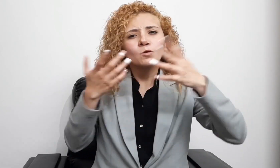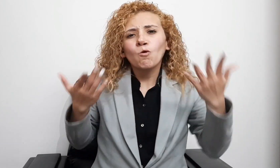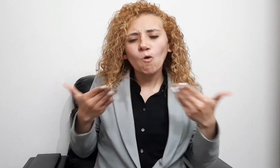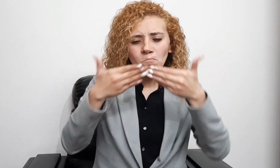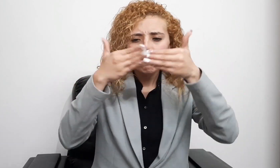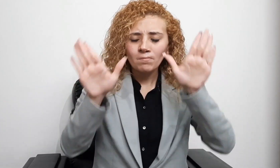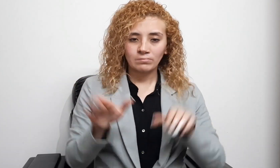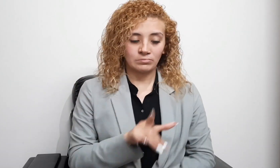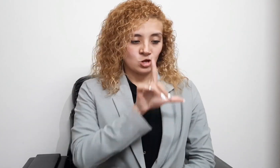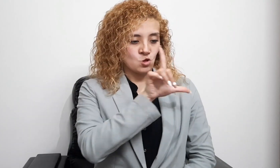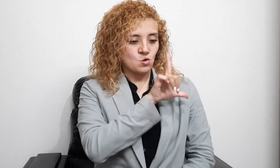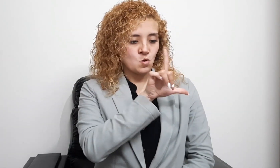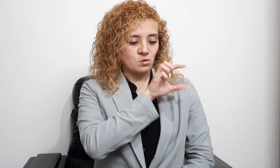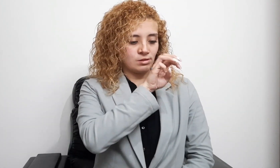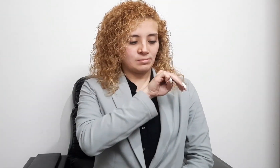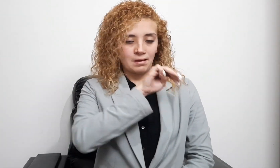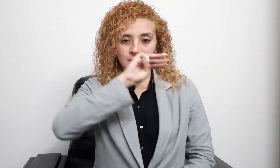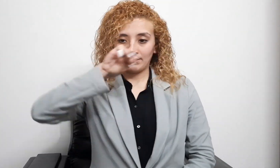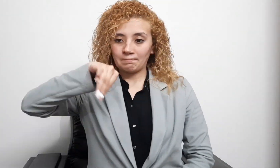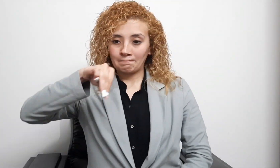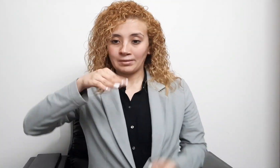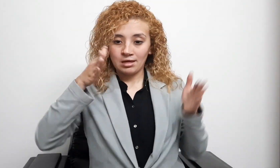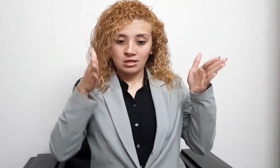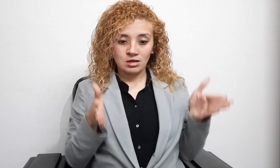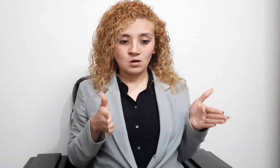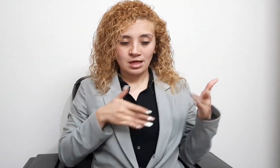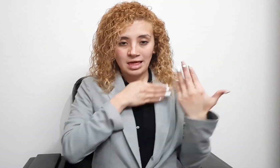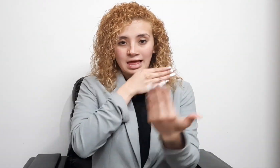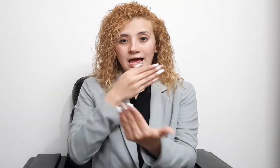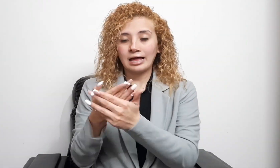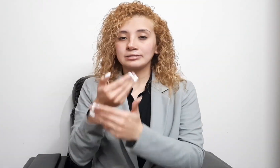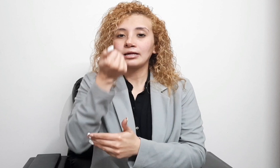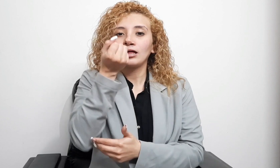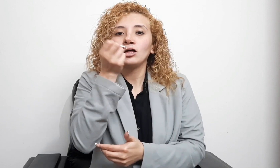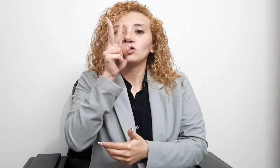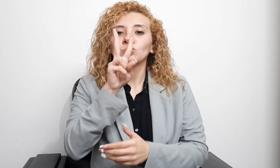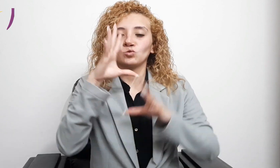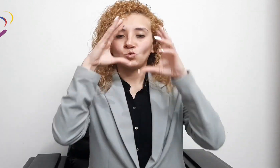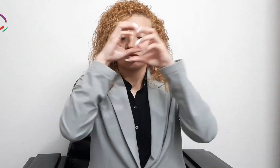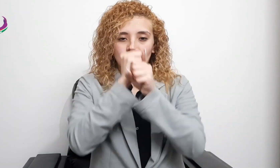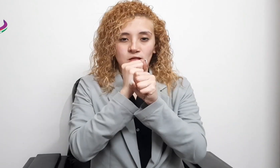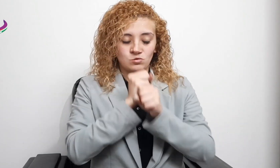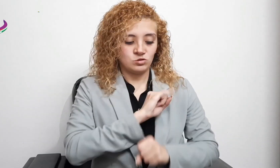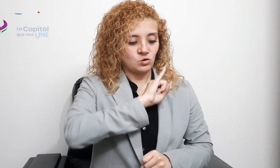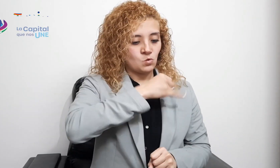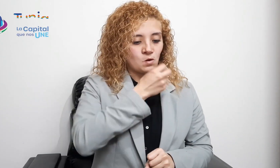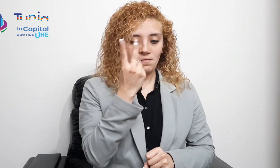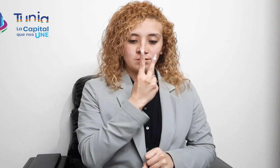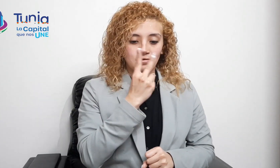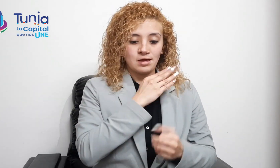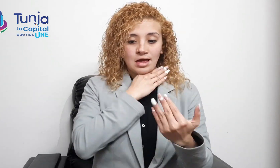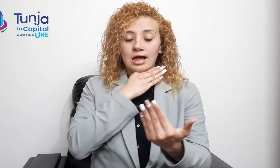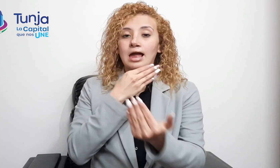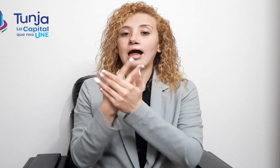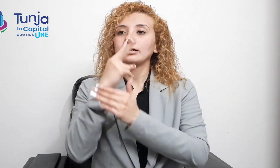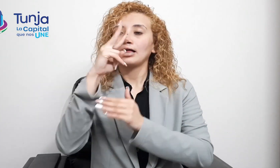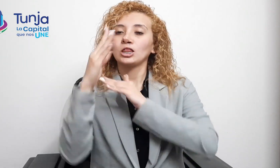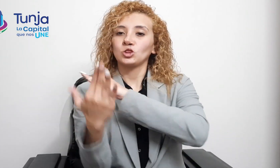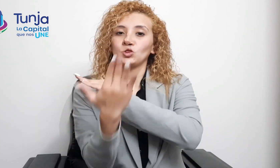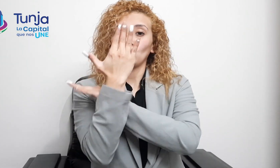podrán funcionar estos establecimientos será los días lunes, martes y miércoles hasta las 0 horas, los días jueves y viernes hasta las 2 de la mañana y